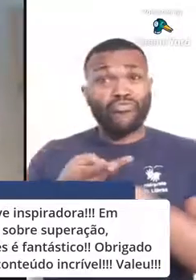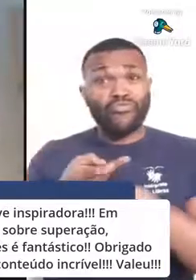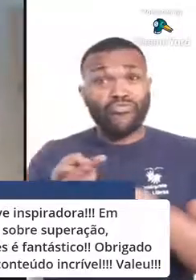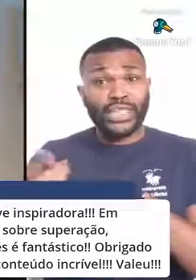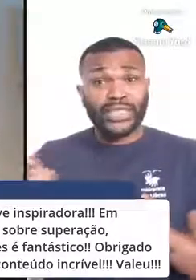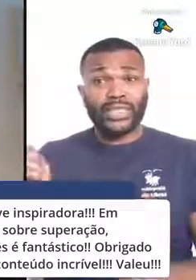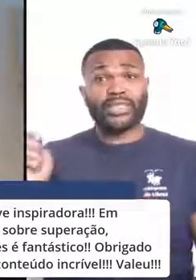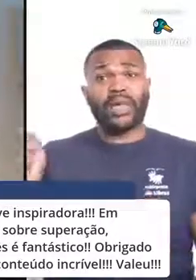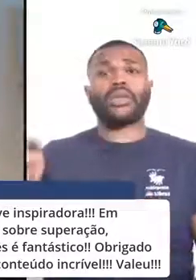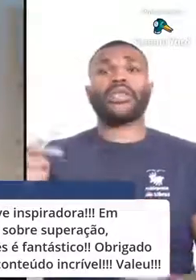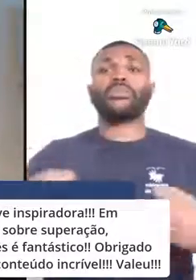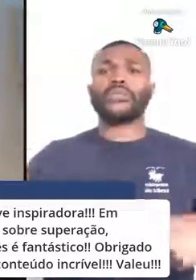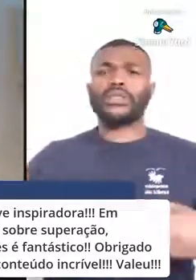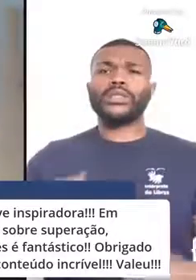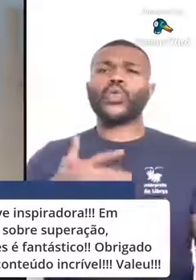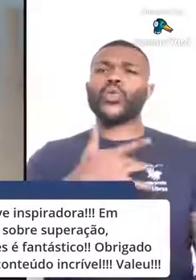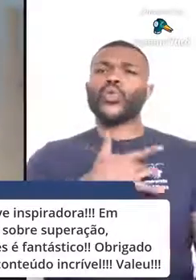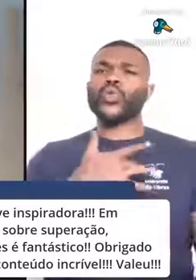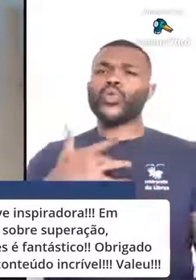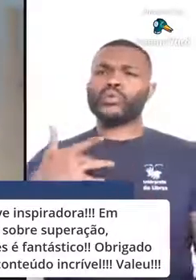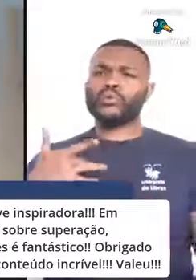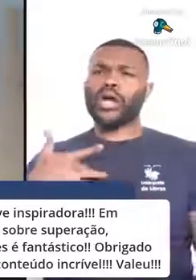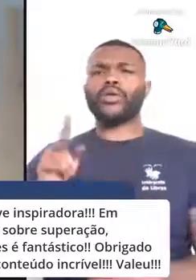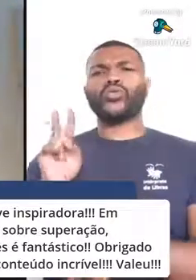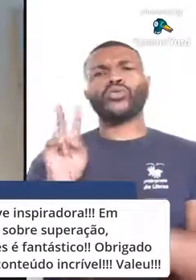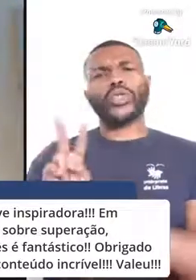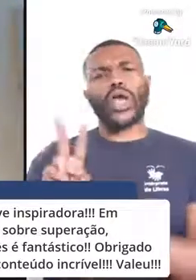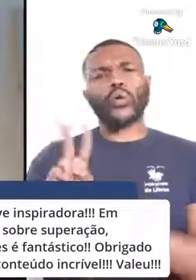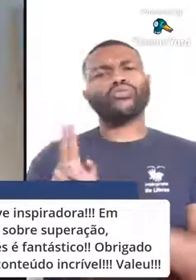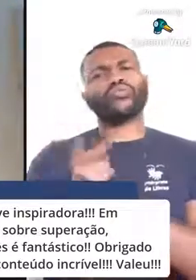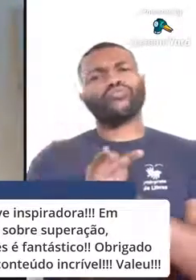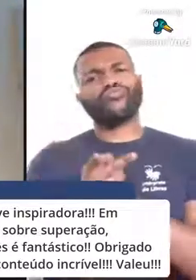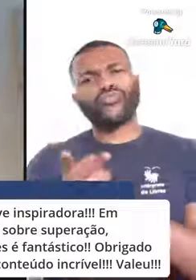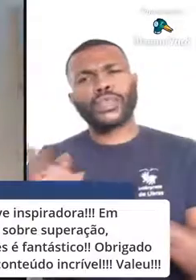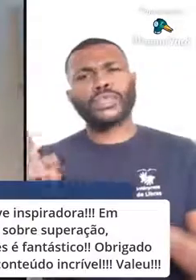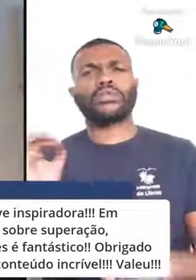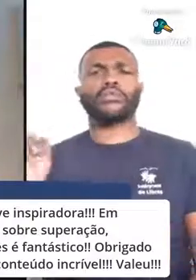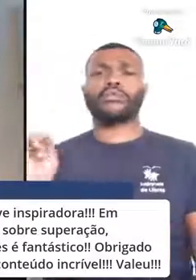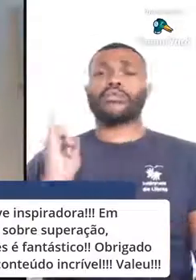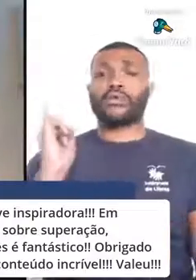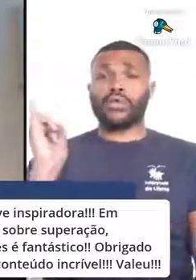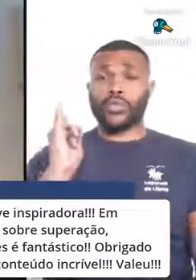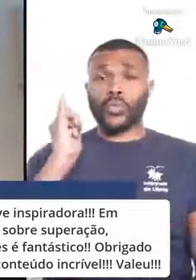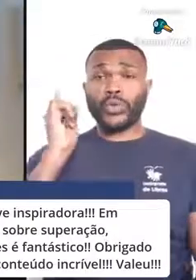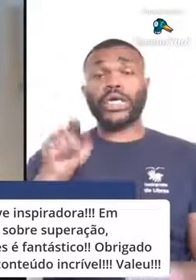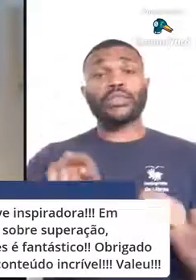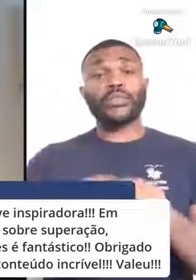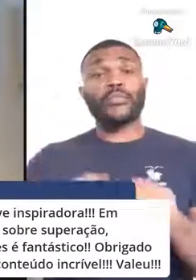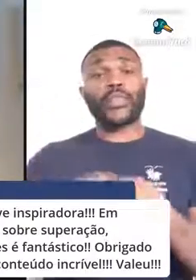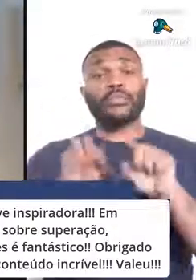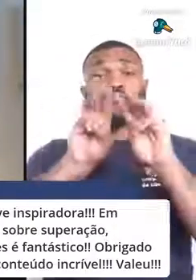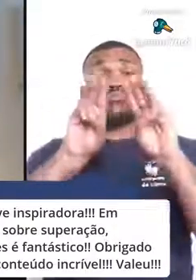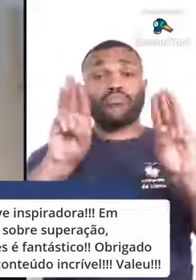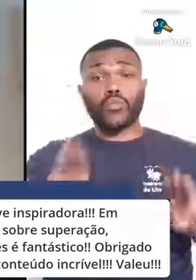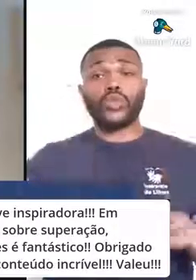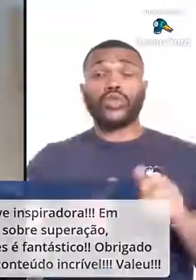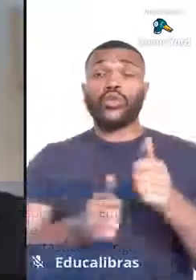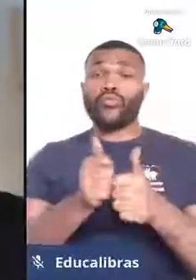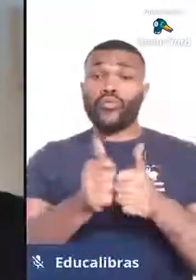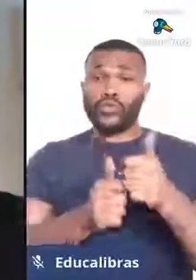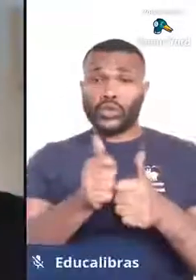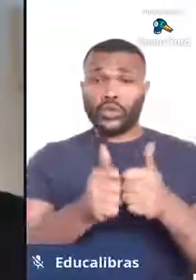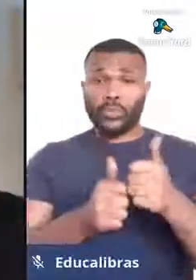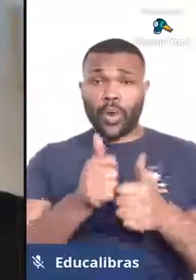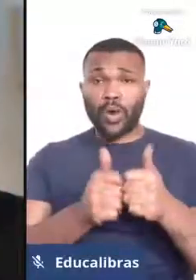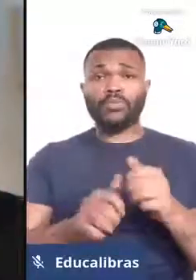com a saúde dessas pessoas, dos colaboradores, dos visitantes, é essencial, bem como o Museu do Futebol e outros museus. Então, é realmente